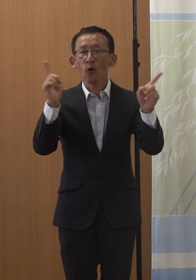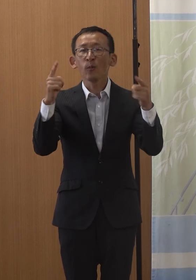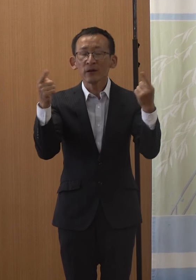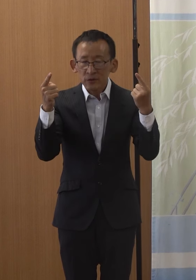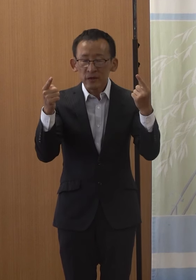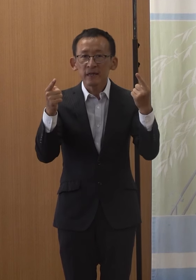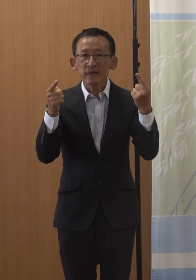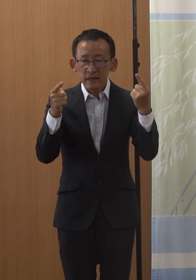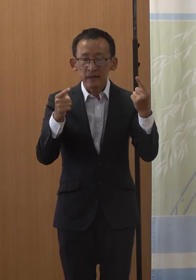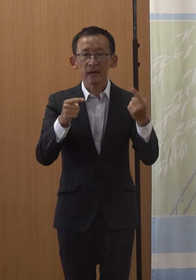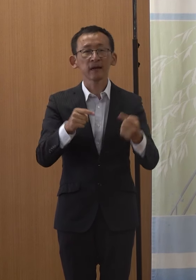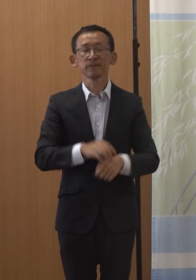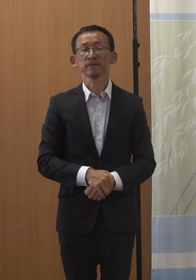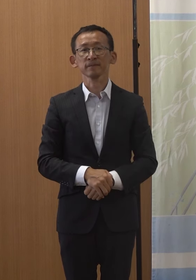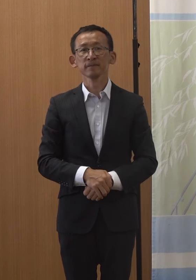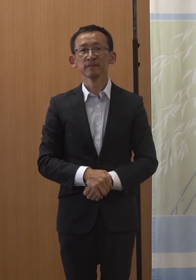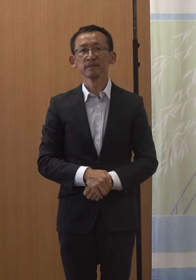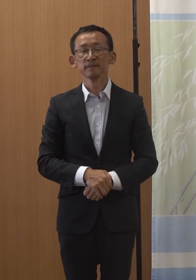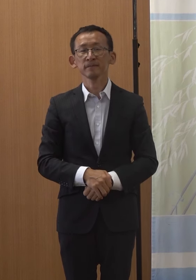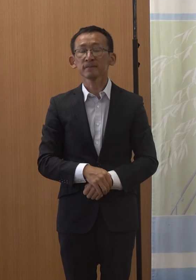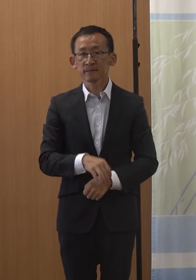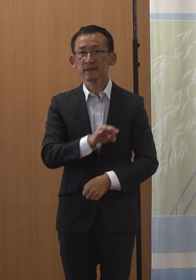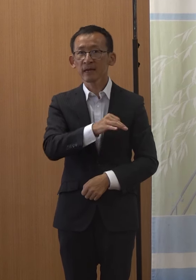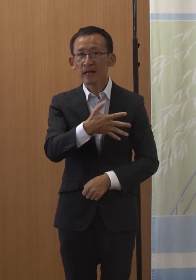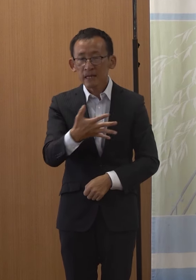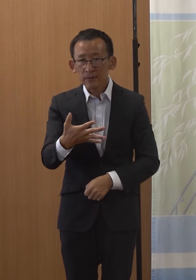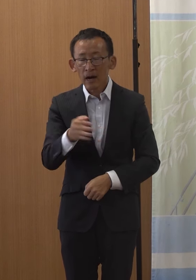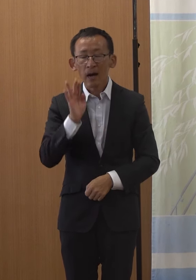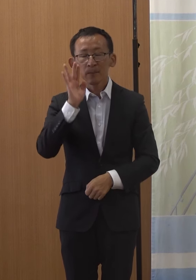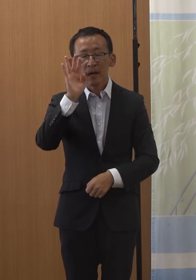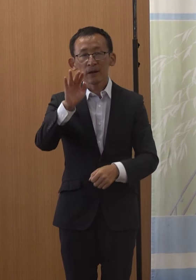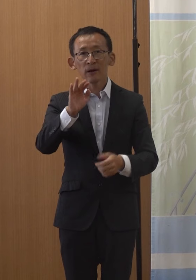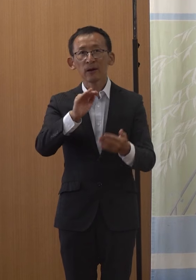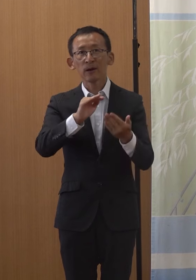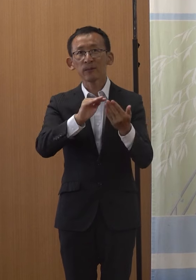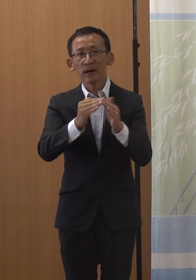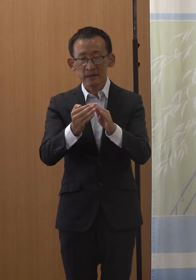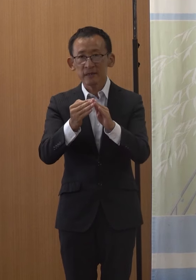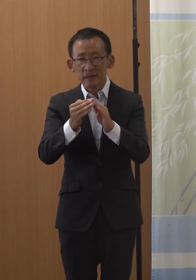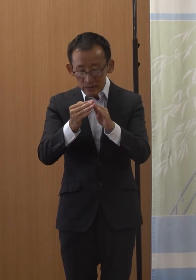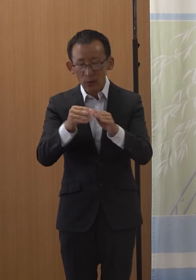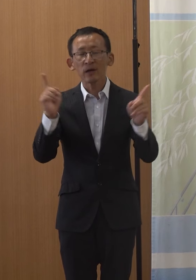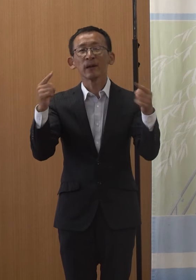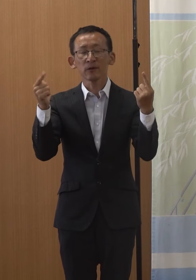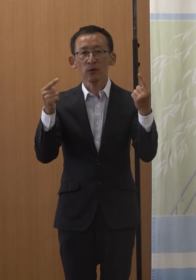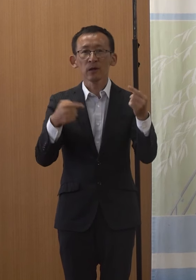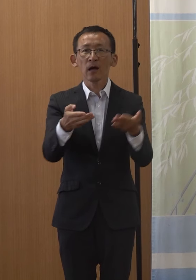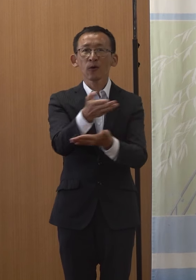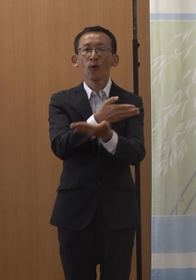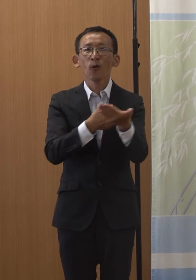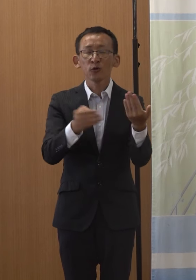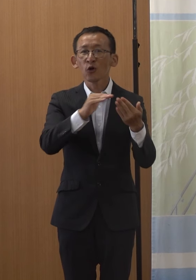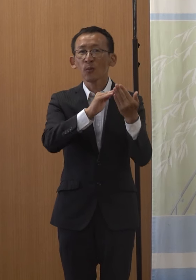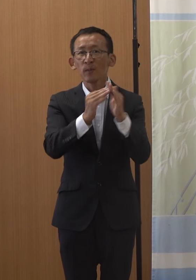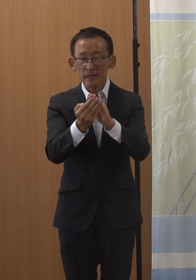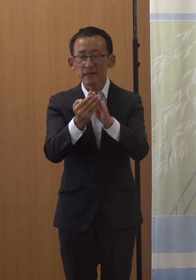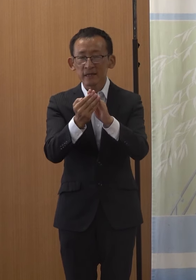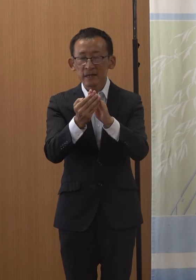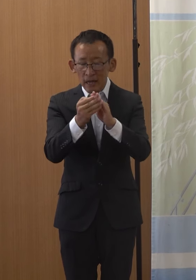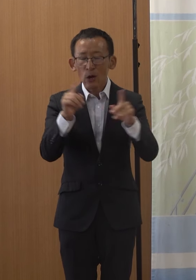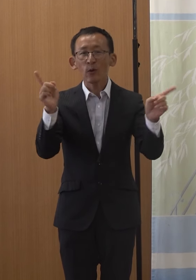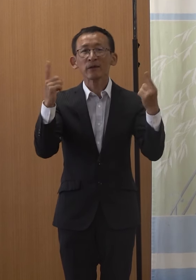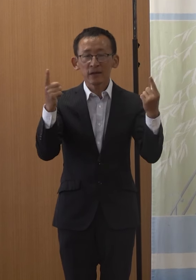ェスタ、失礼しました、金沢未来の町創造館お祭りイベント交流の町フェスタの町ジャム